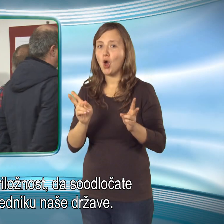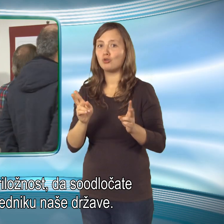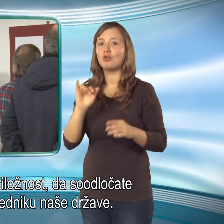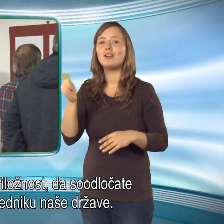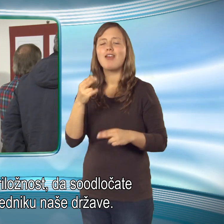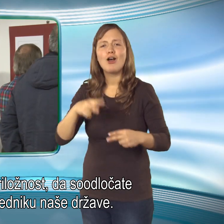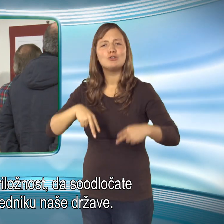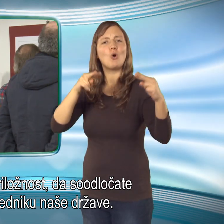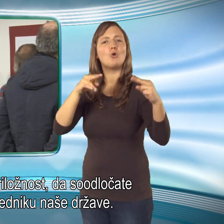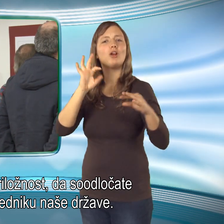države.